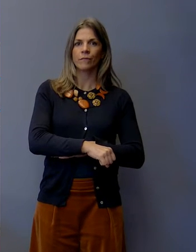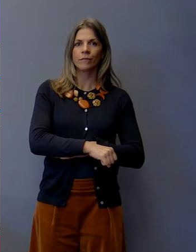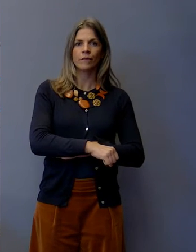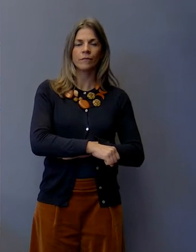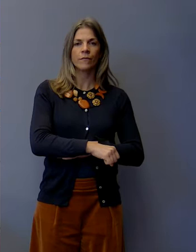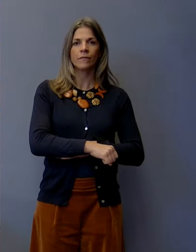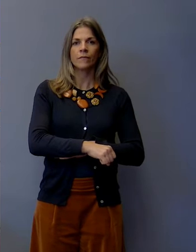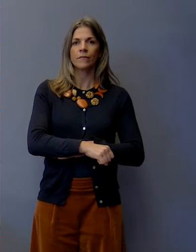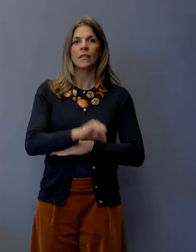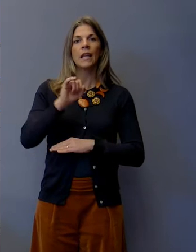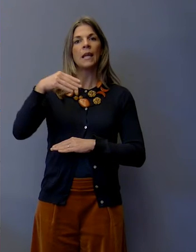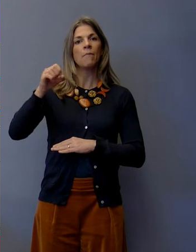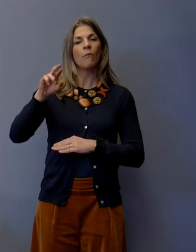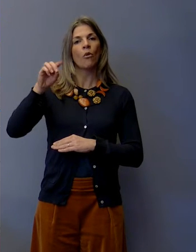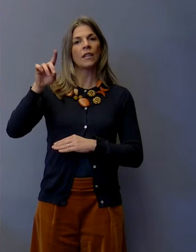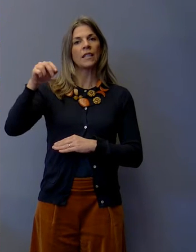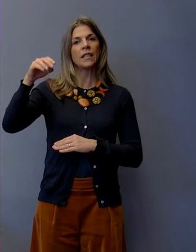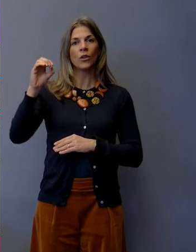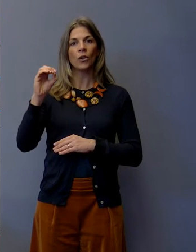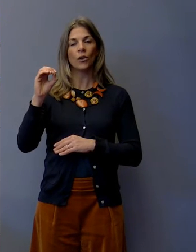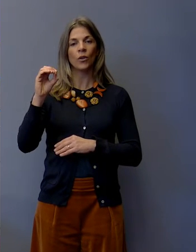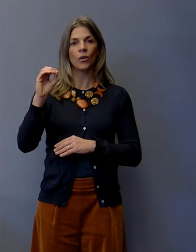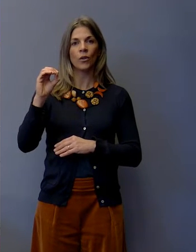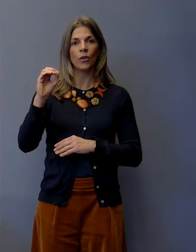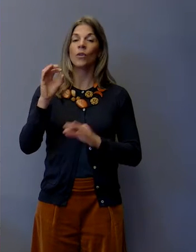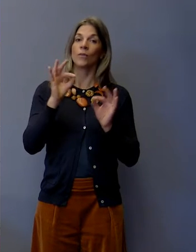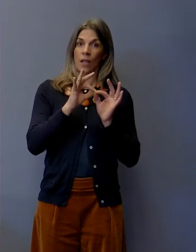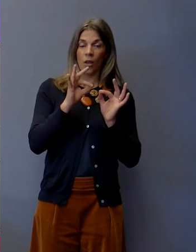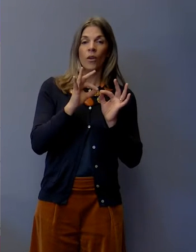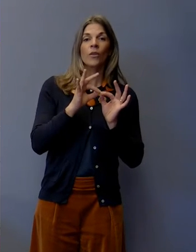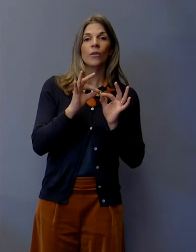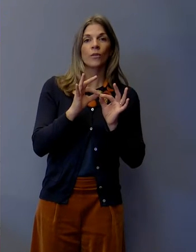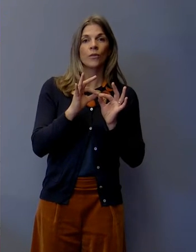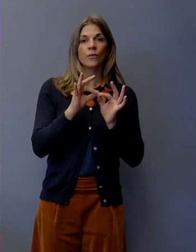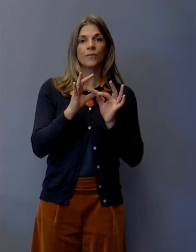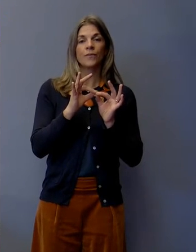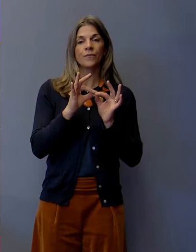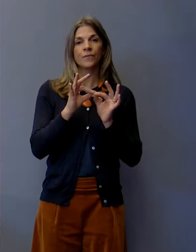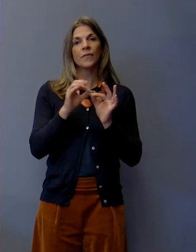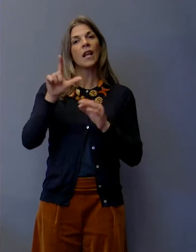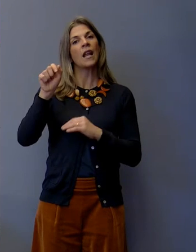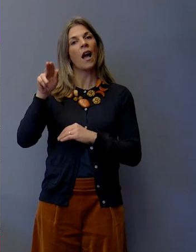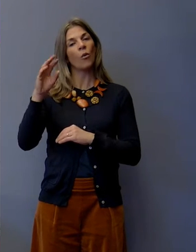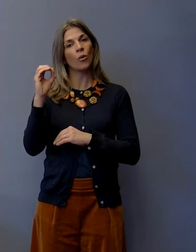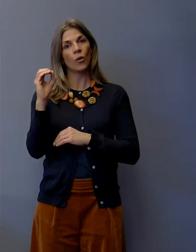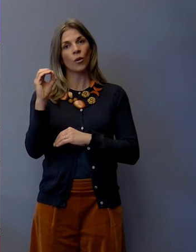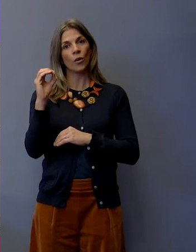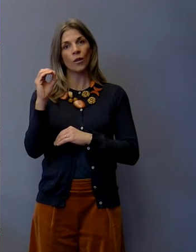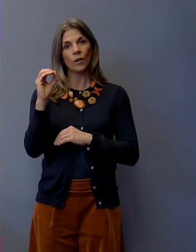consigliere immordino favorevole consigliera lauro